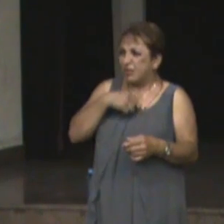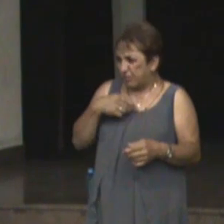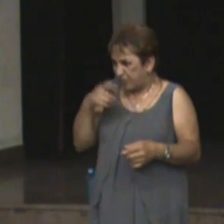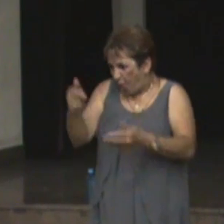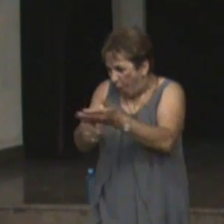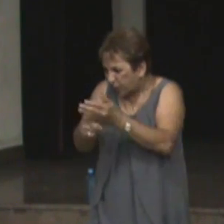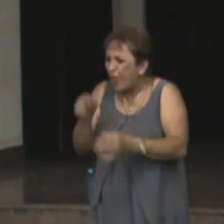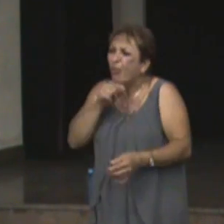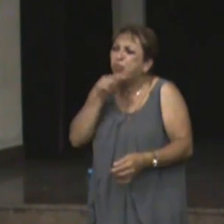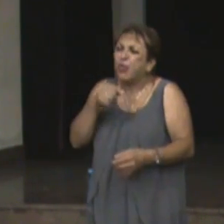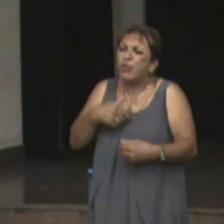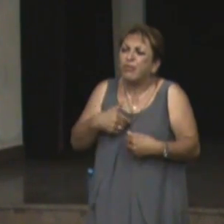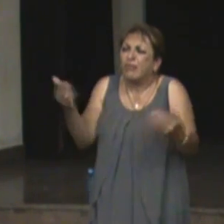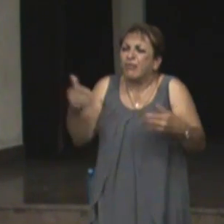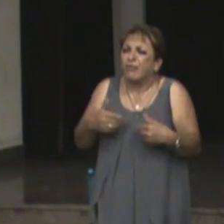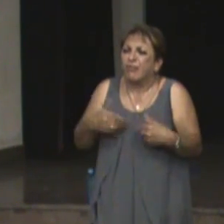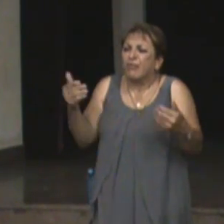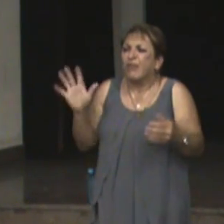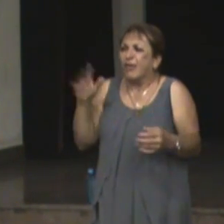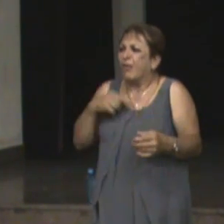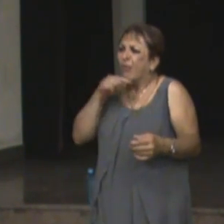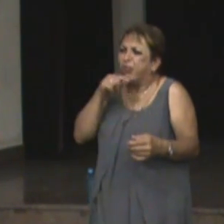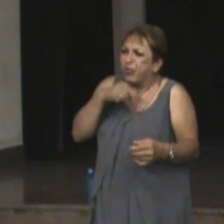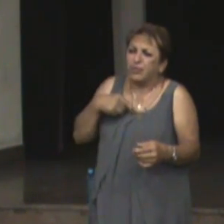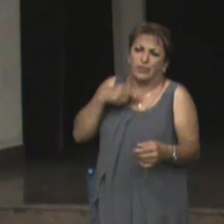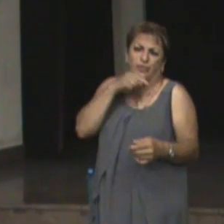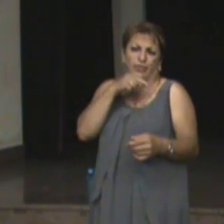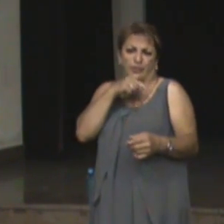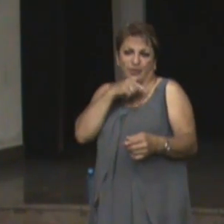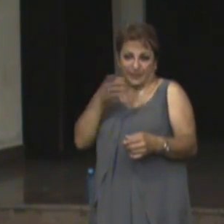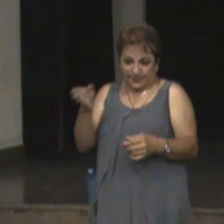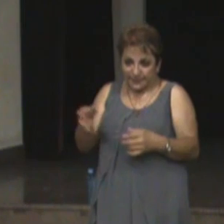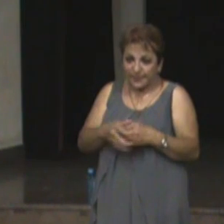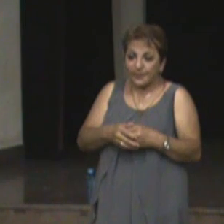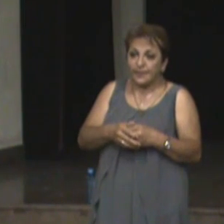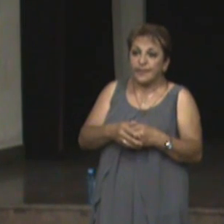բարի գործ են, բայց իրենց ավելացածից, որ իրենց նեղություն չեն տա, պարզապես։